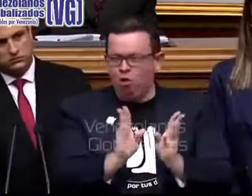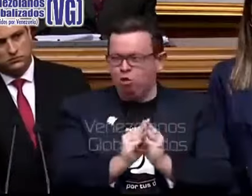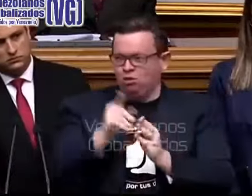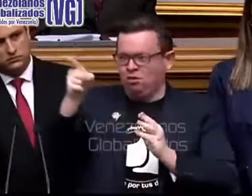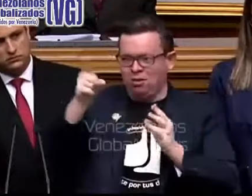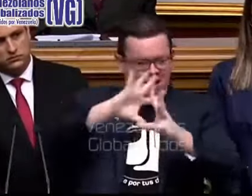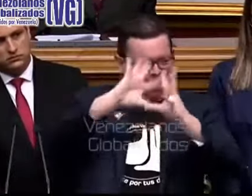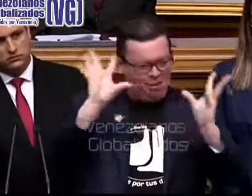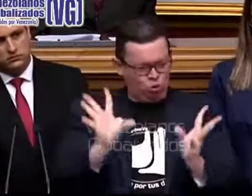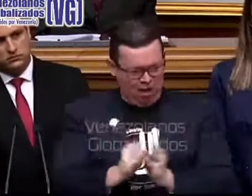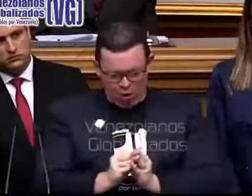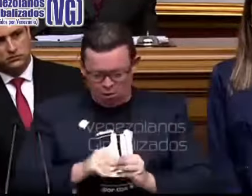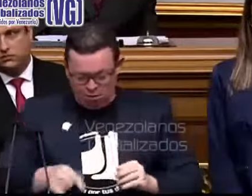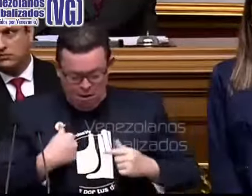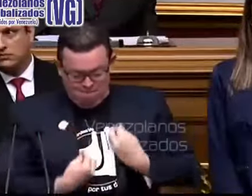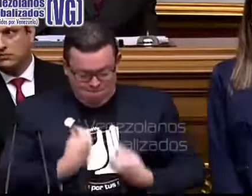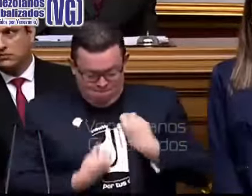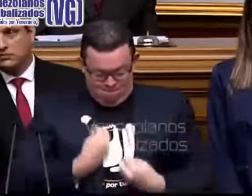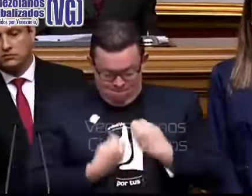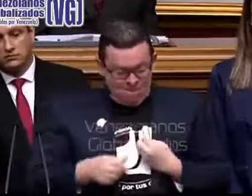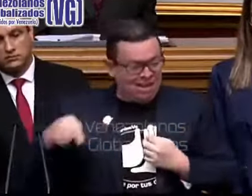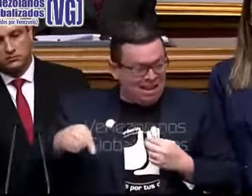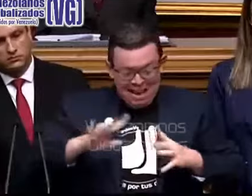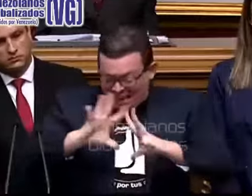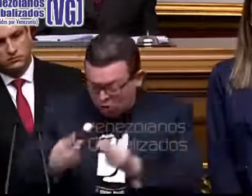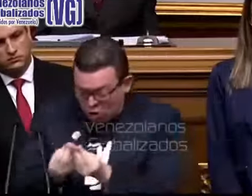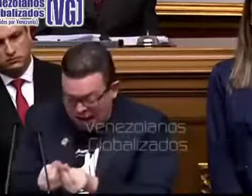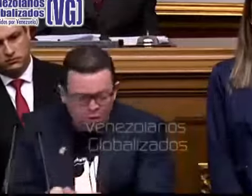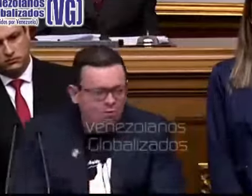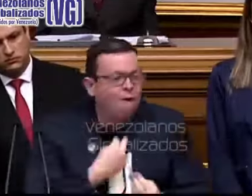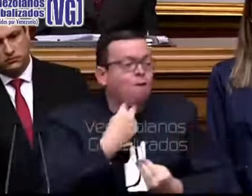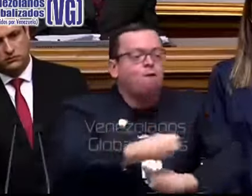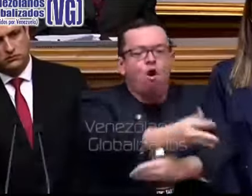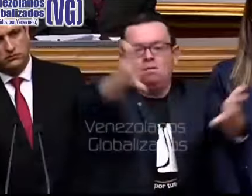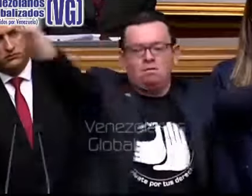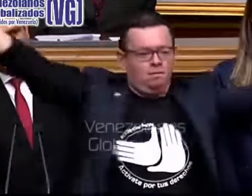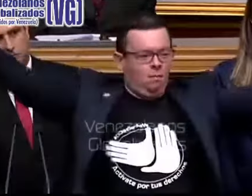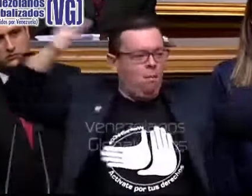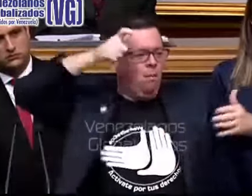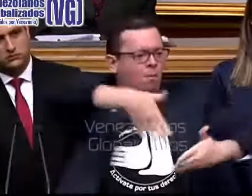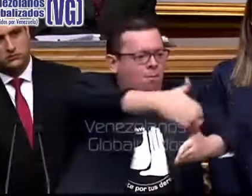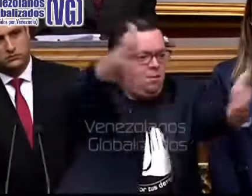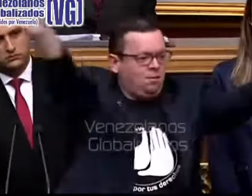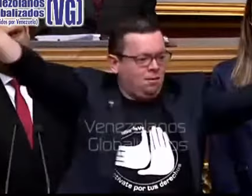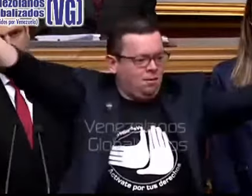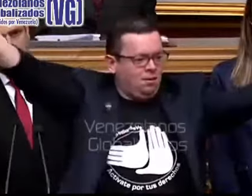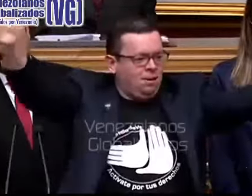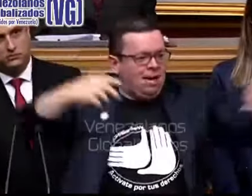Y esto no es algo que estoy creando. Estas son informaciones que hemos recibido por parte de los entrevistados. Y hago de